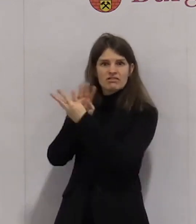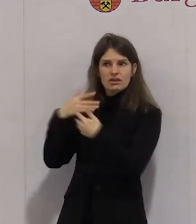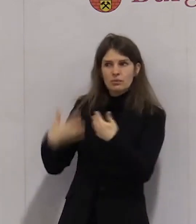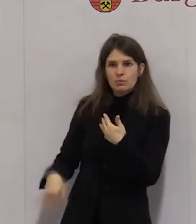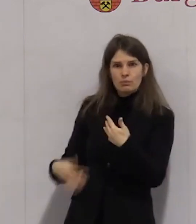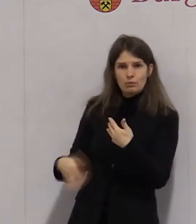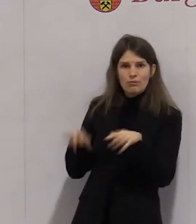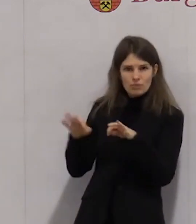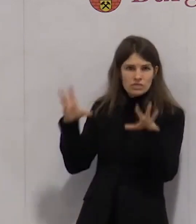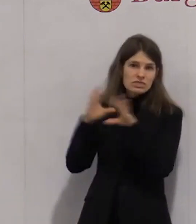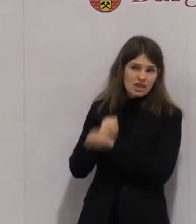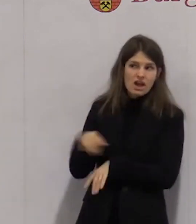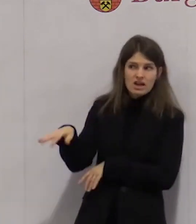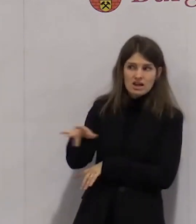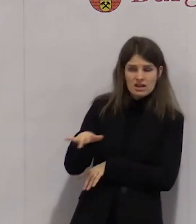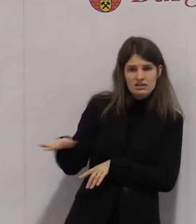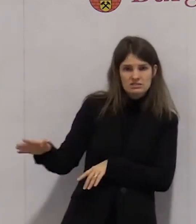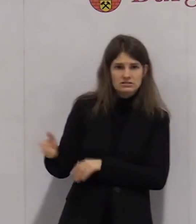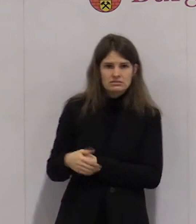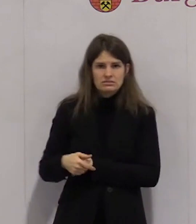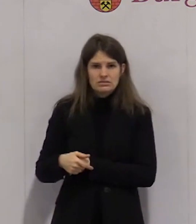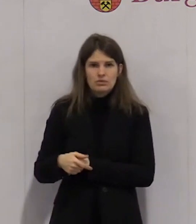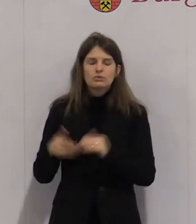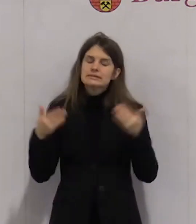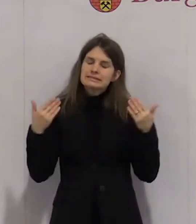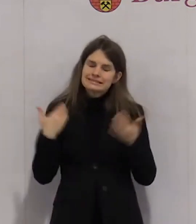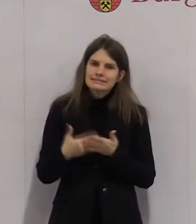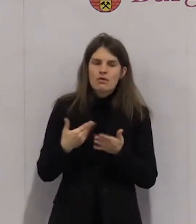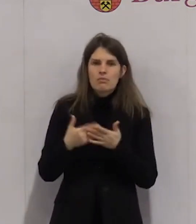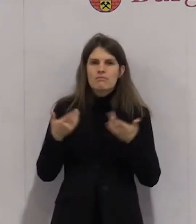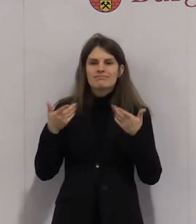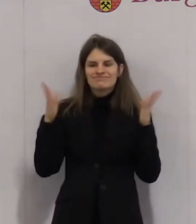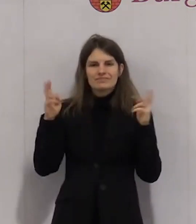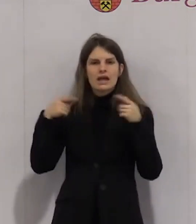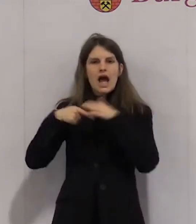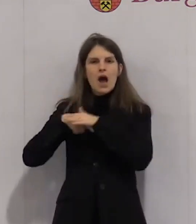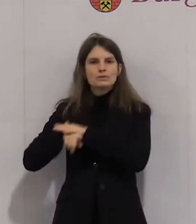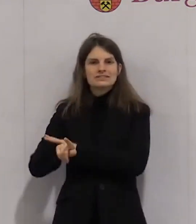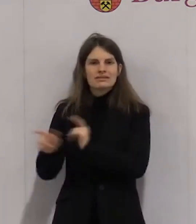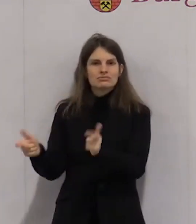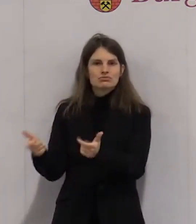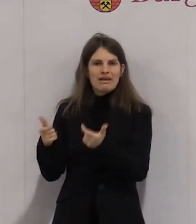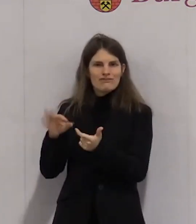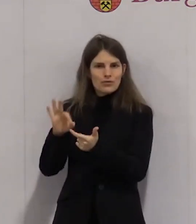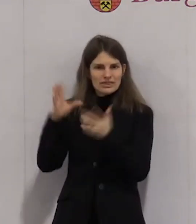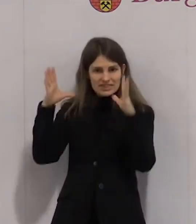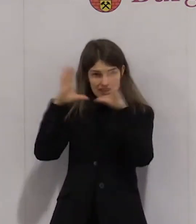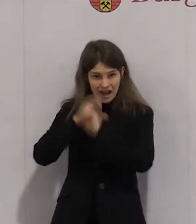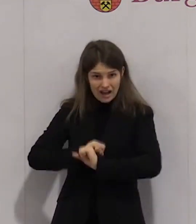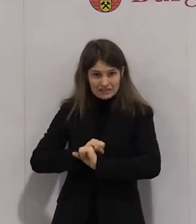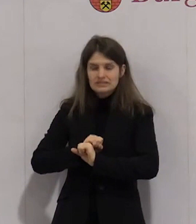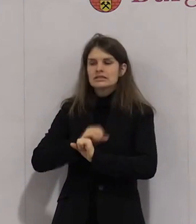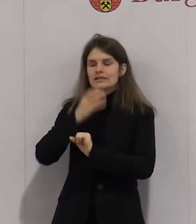vorhanden zu sein und die ausgangssperre soll einen beitrag dazu leisten dass das teilnehmern solchen